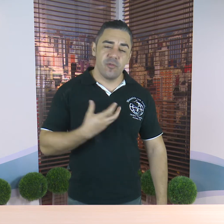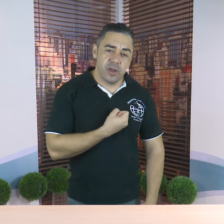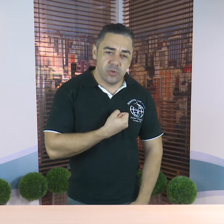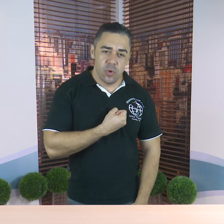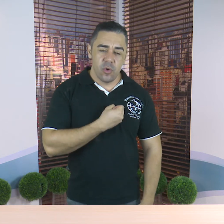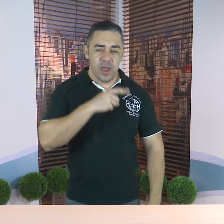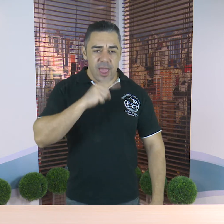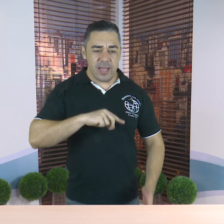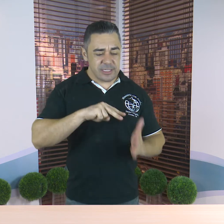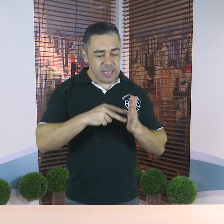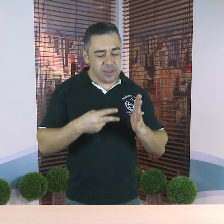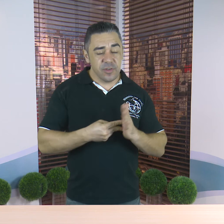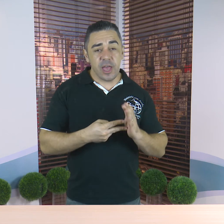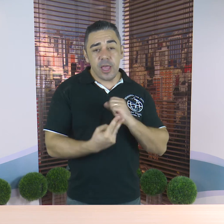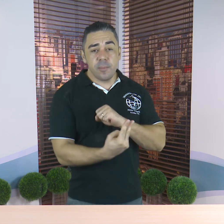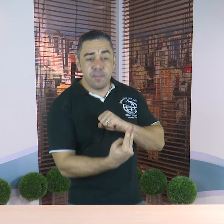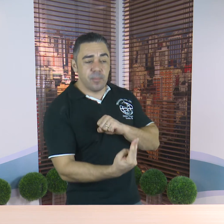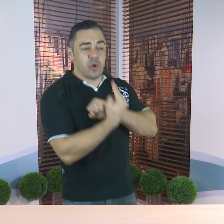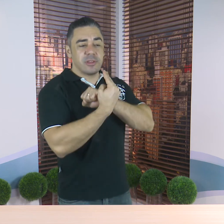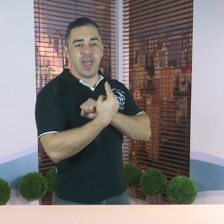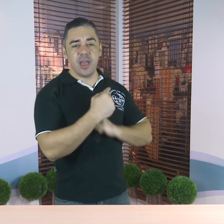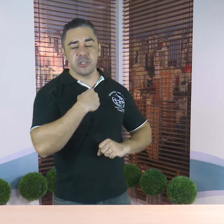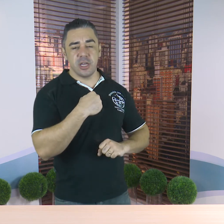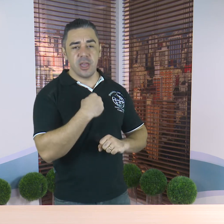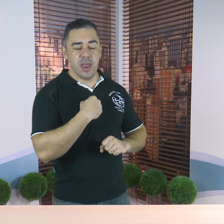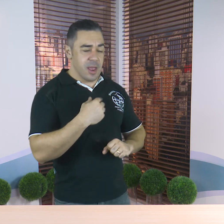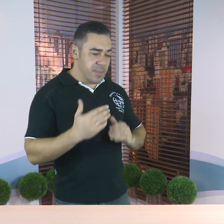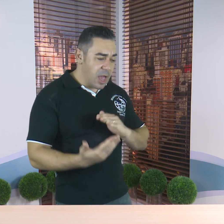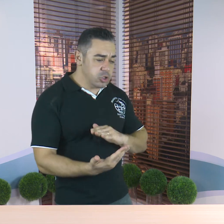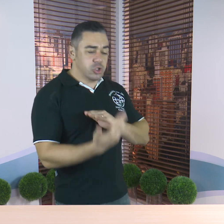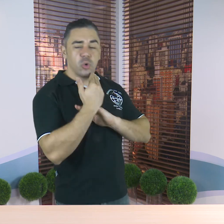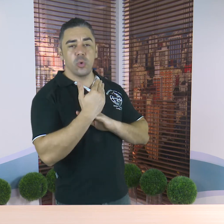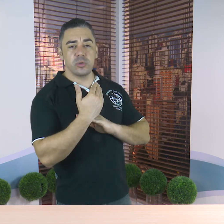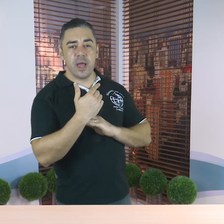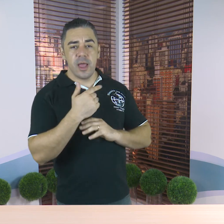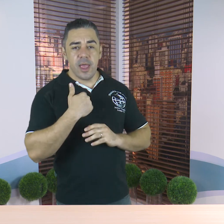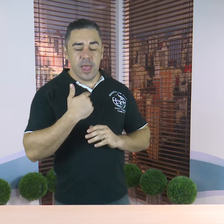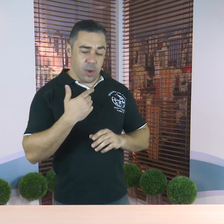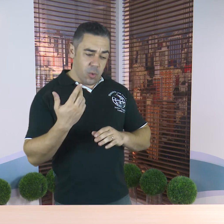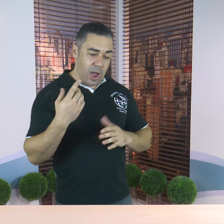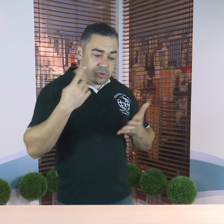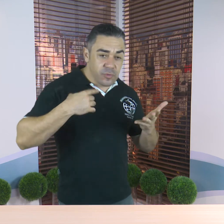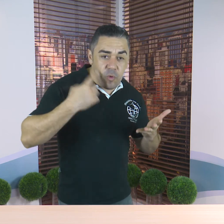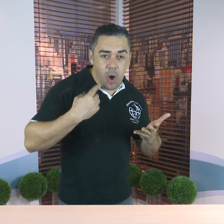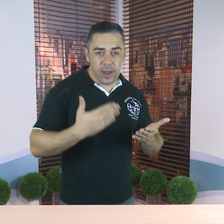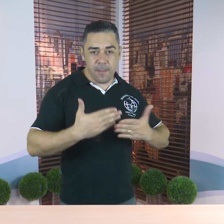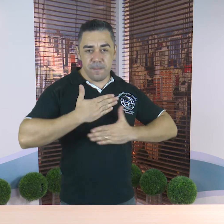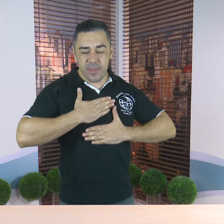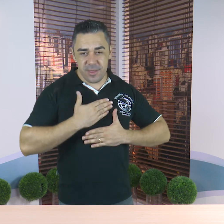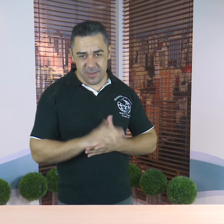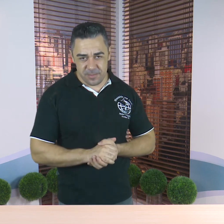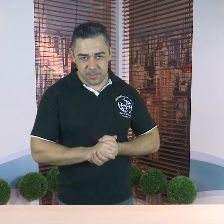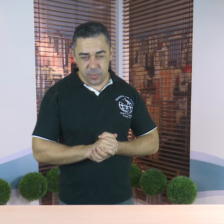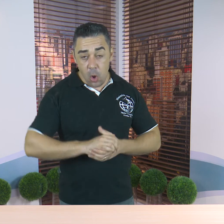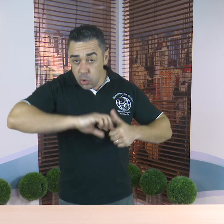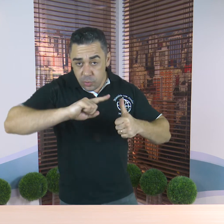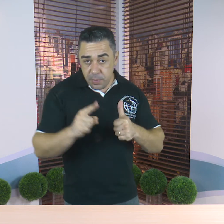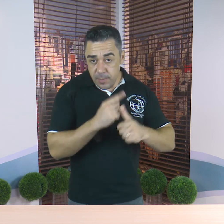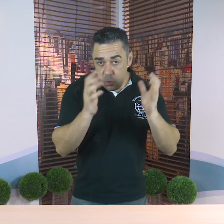defende a um familiar quando esse não podia fazer a sua própria defesa. Os primeiros líderes da igreja,